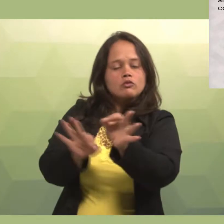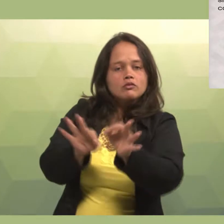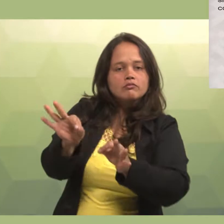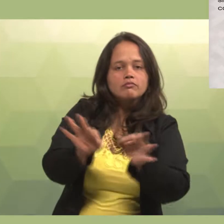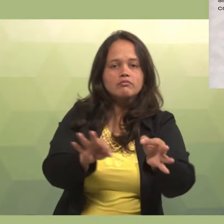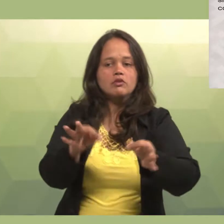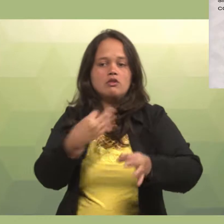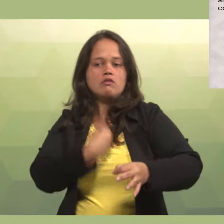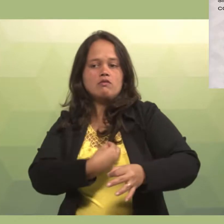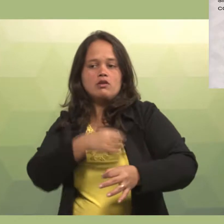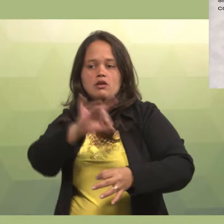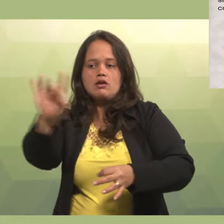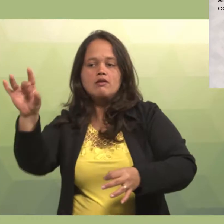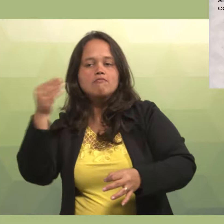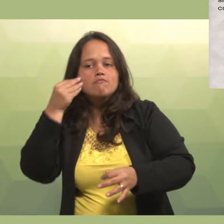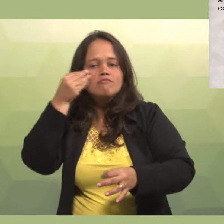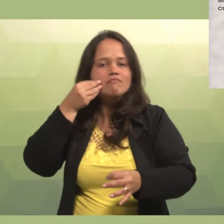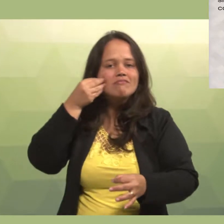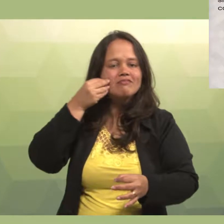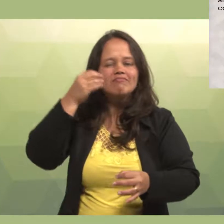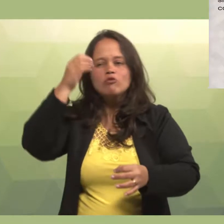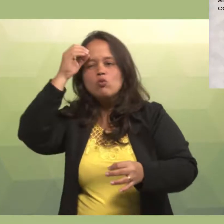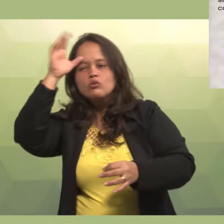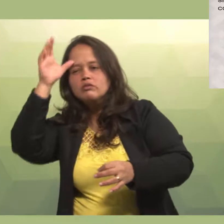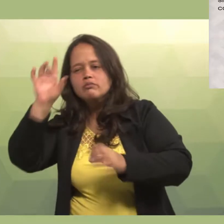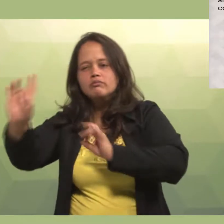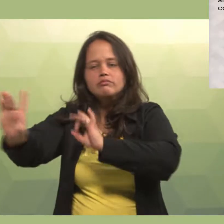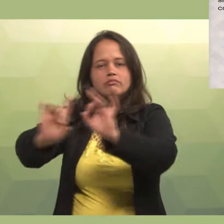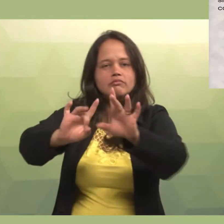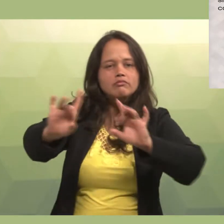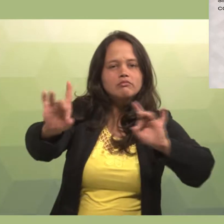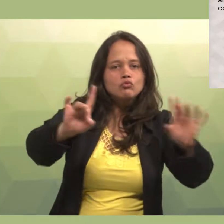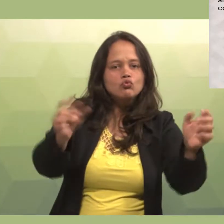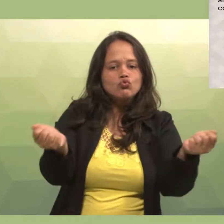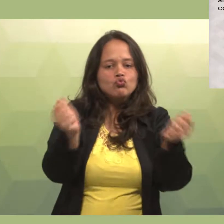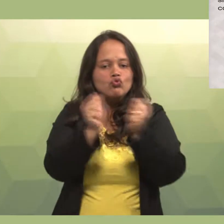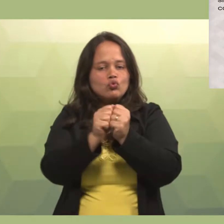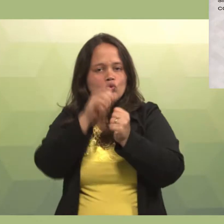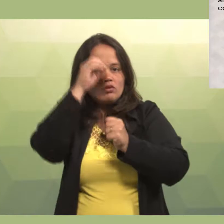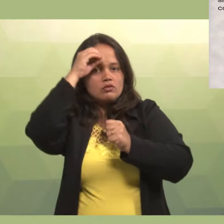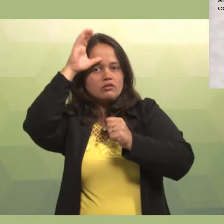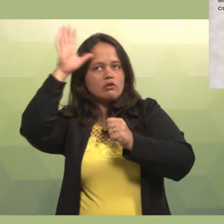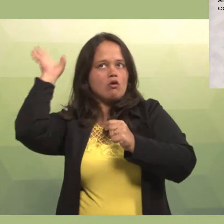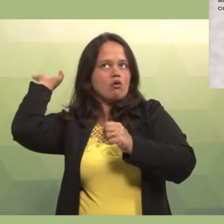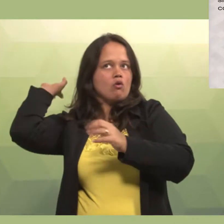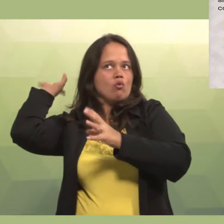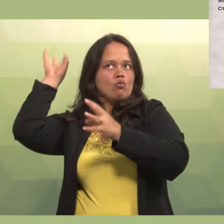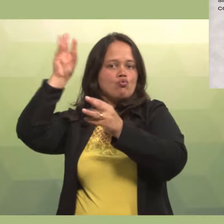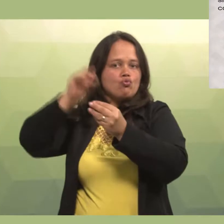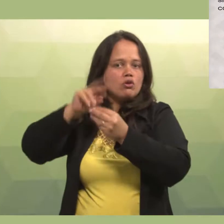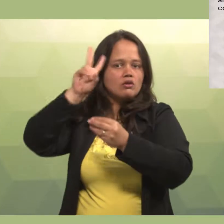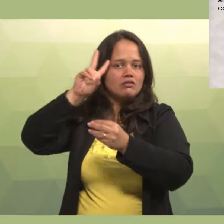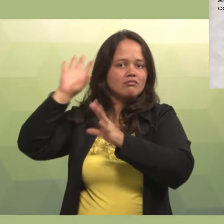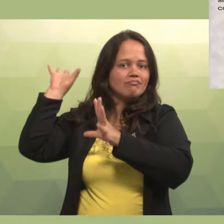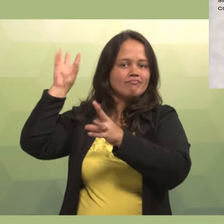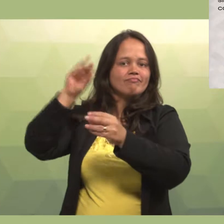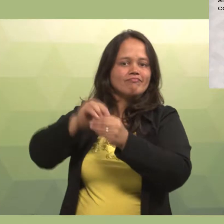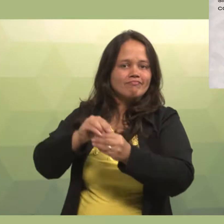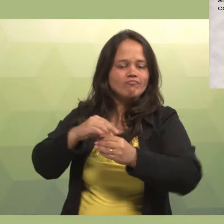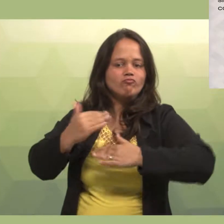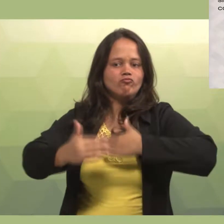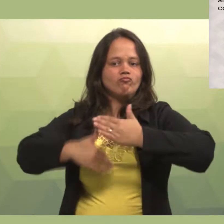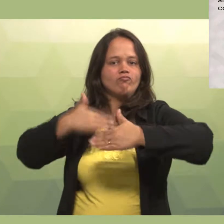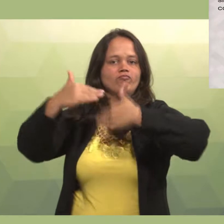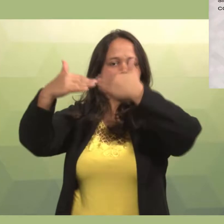articulando vivências e saberes dos estudantes com os conhecimentos historicamente acumulados e